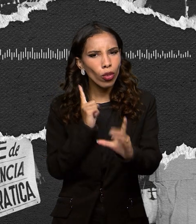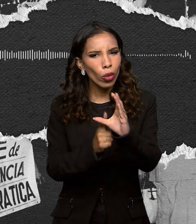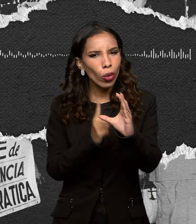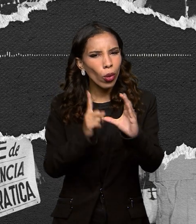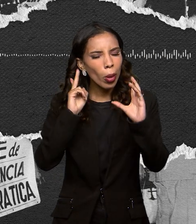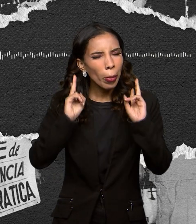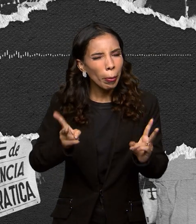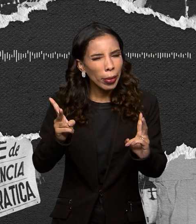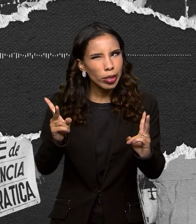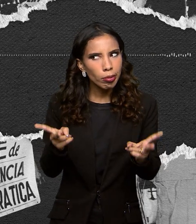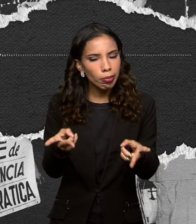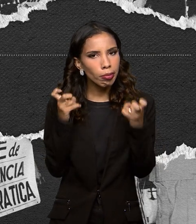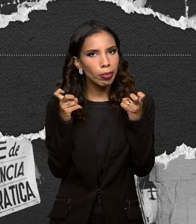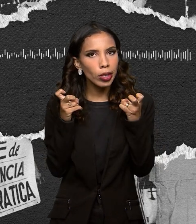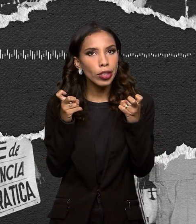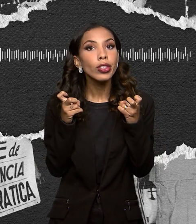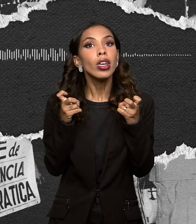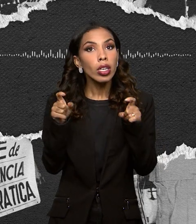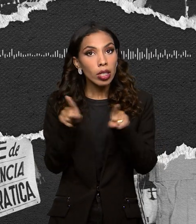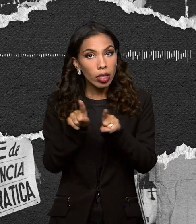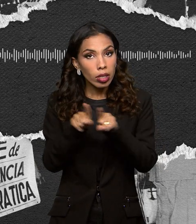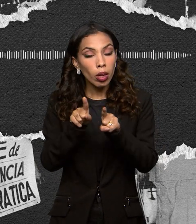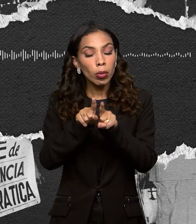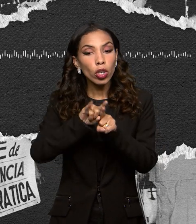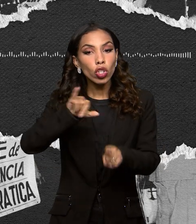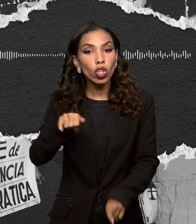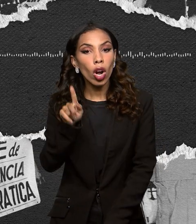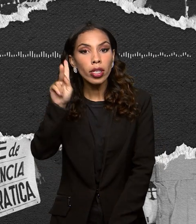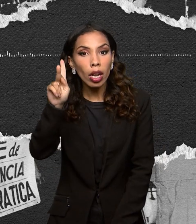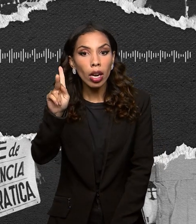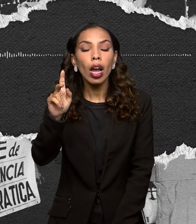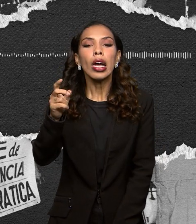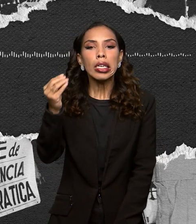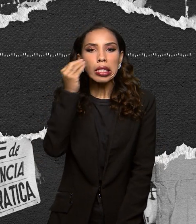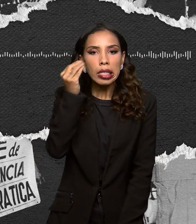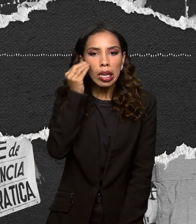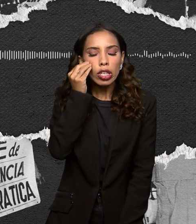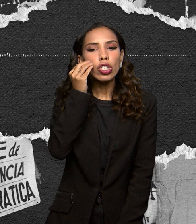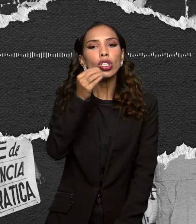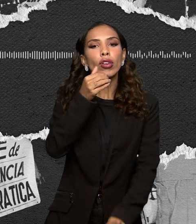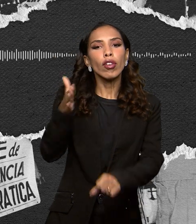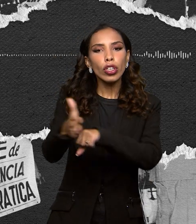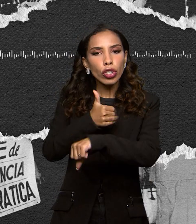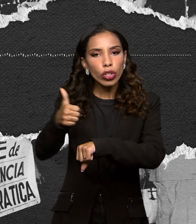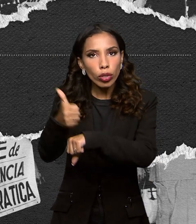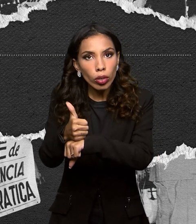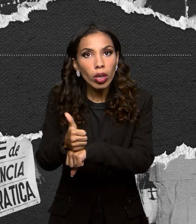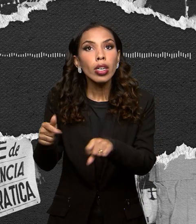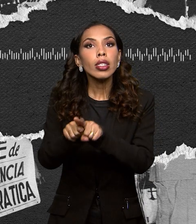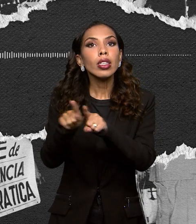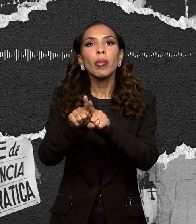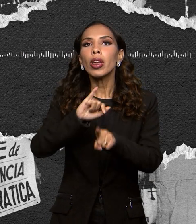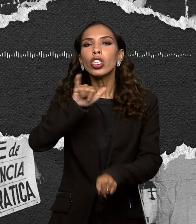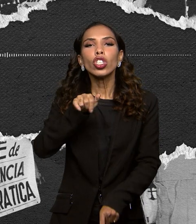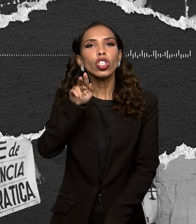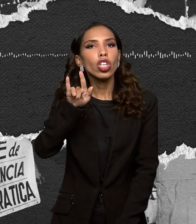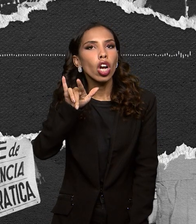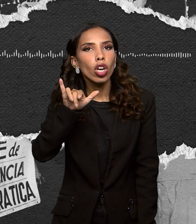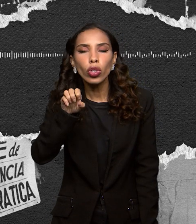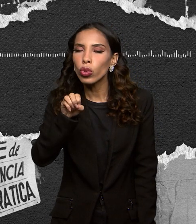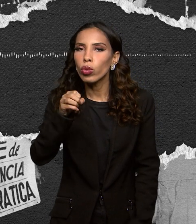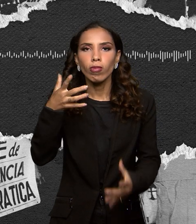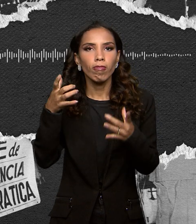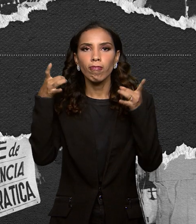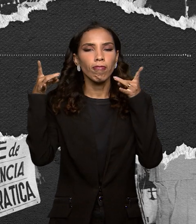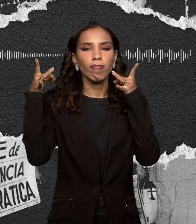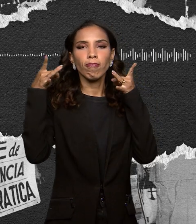sofrido 2 tentativas de golpe. E aí veio a controversa renúncia de Jânio Quadros em 1961. Justamente quando o